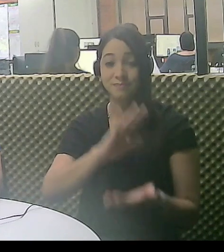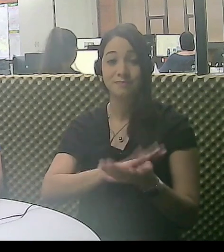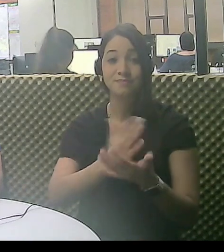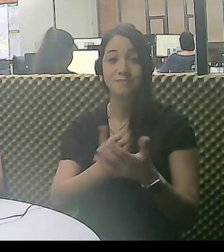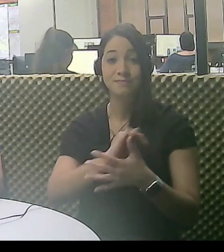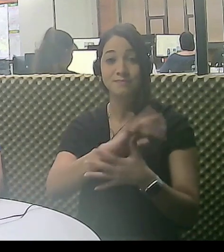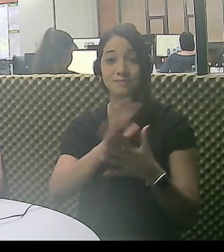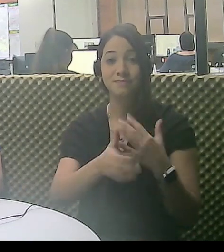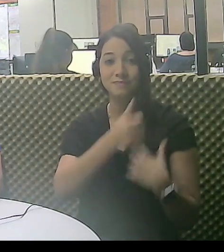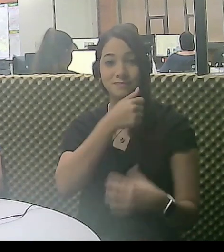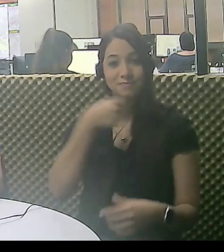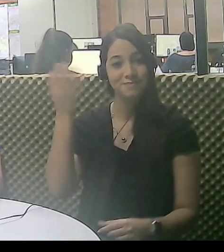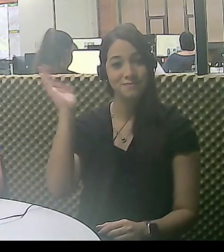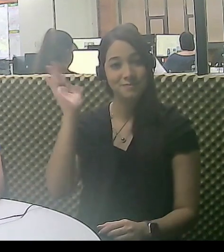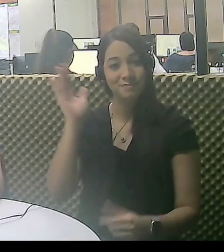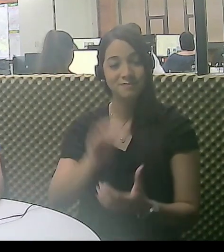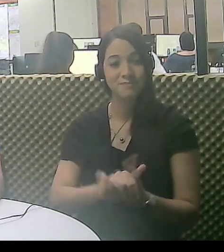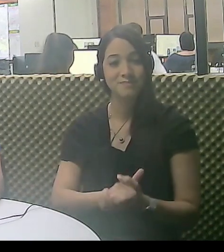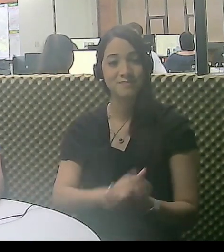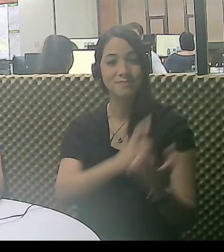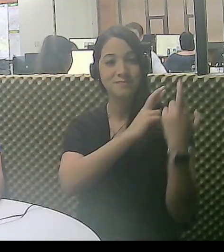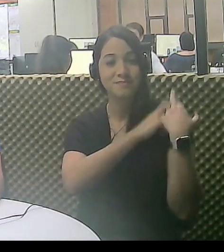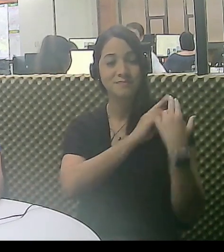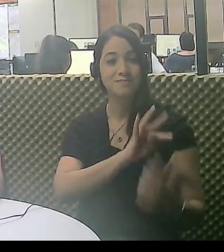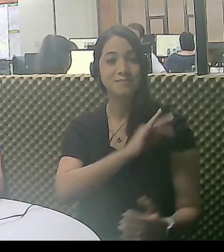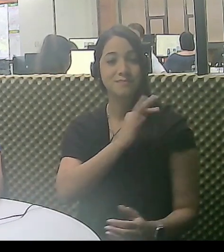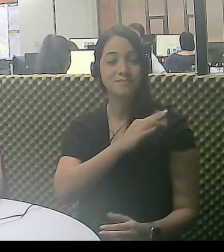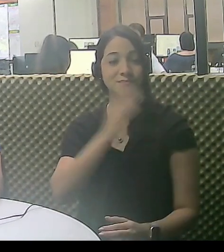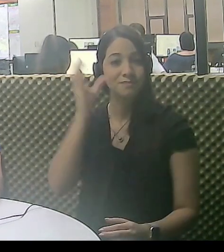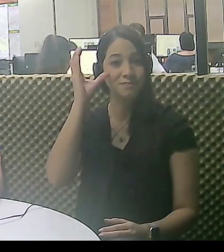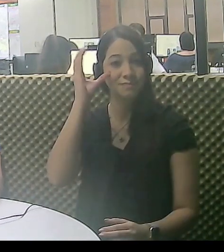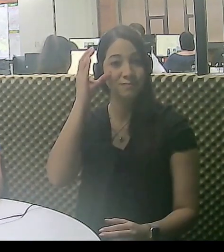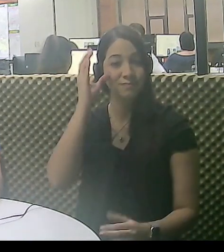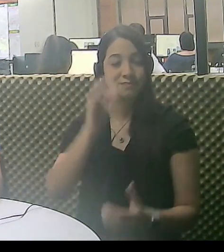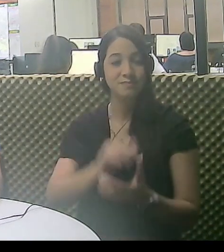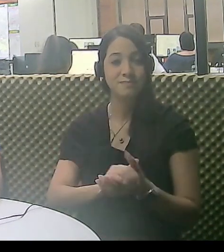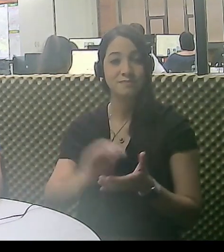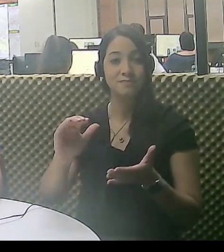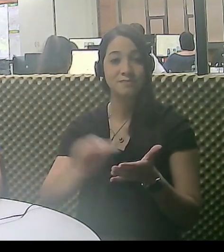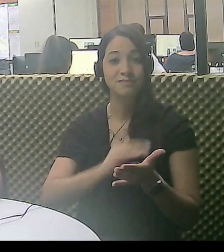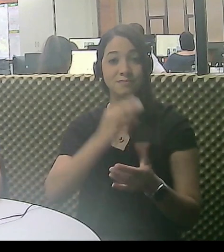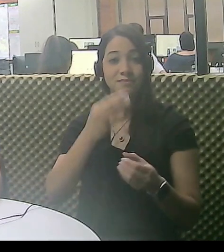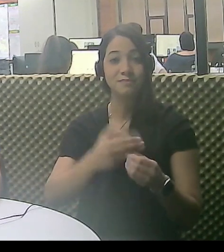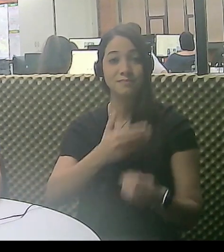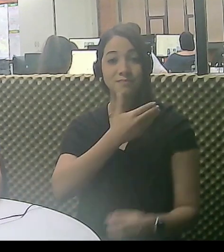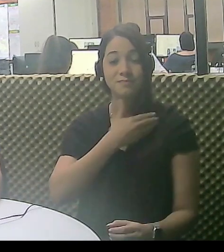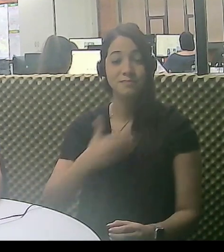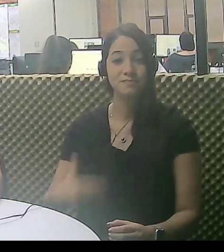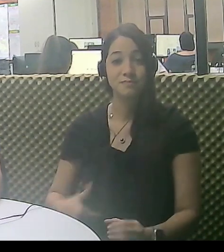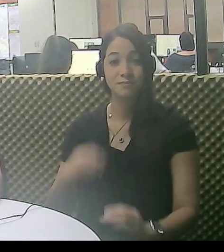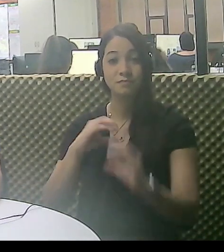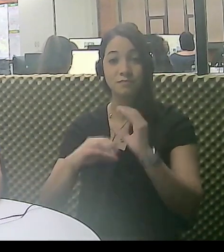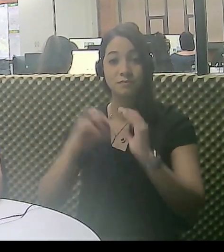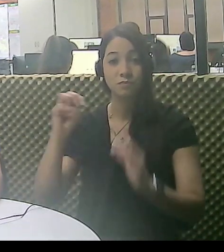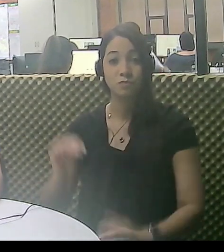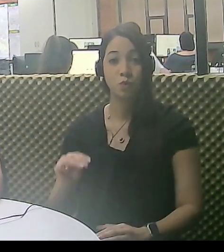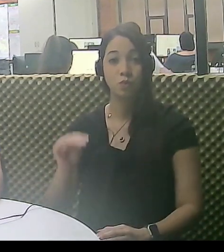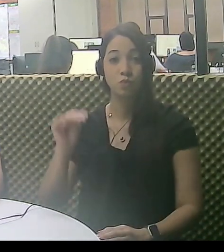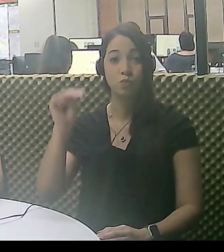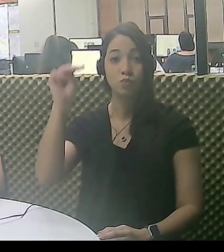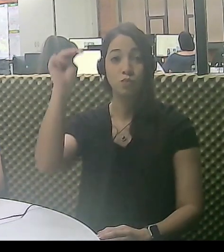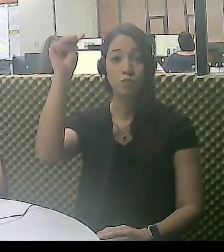Gianotti. Tradução em Libras, Amanda Valentim. Responsável técnico, Cristiano Silva. Secretário Municipal de Governo e